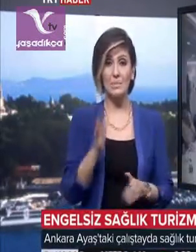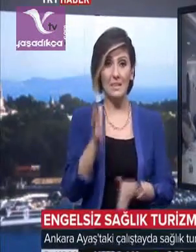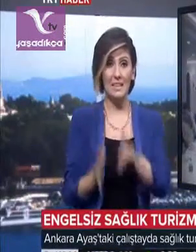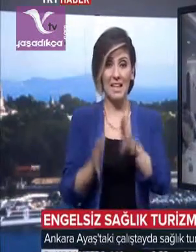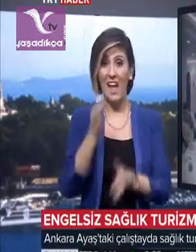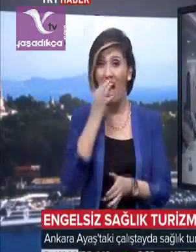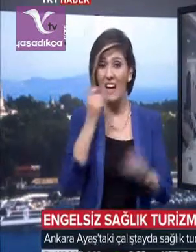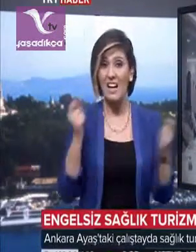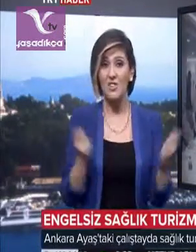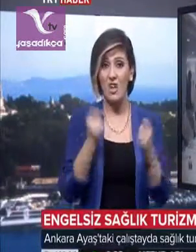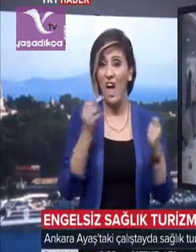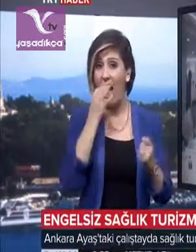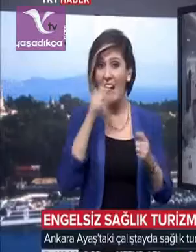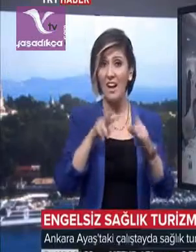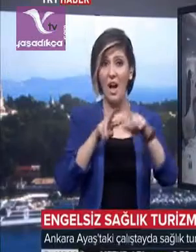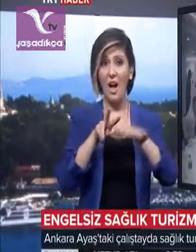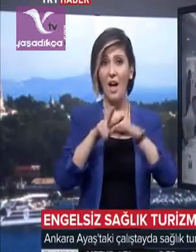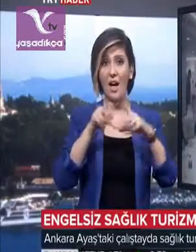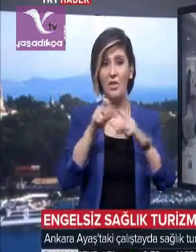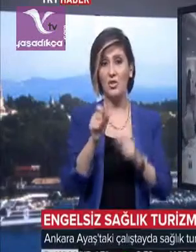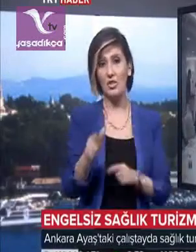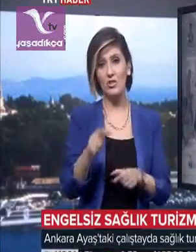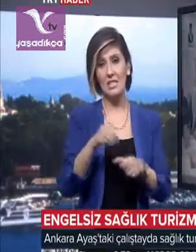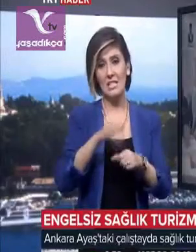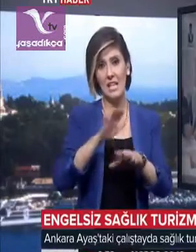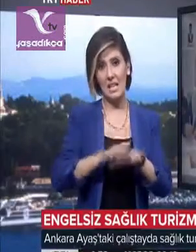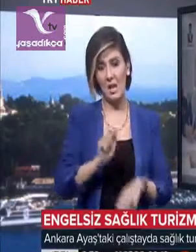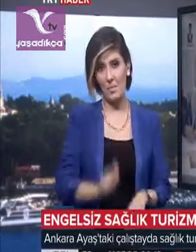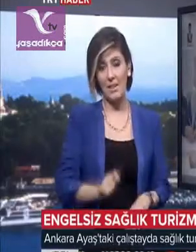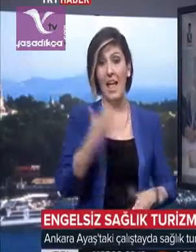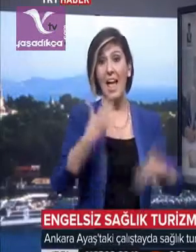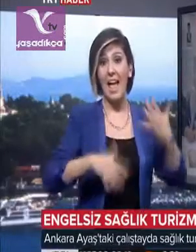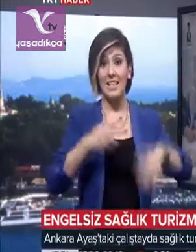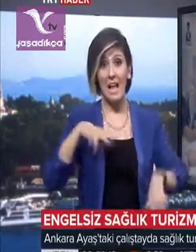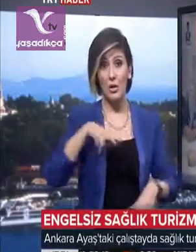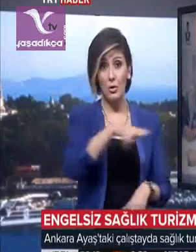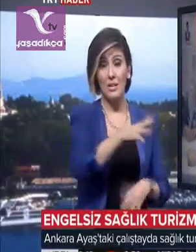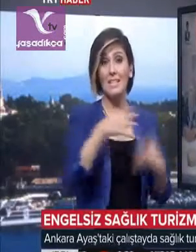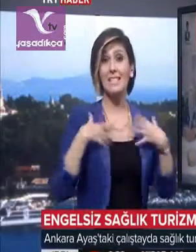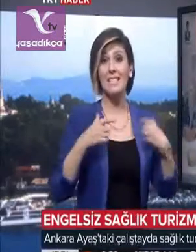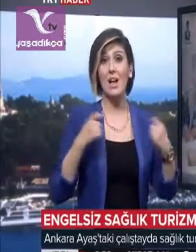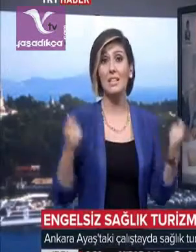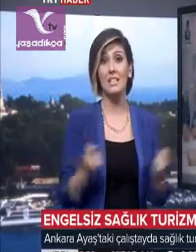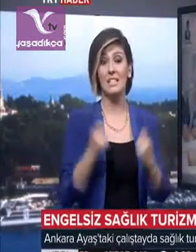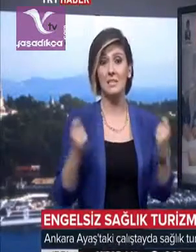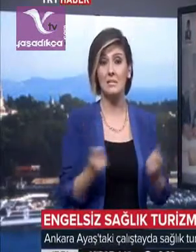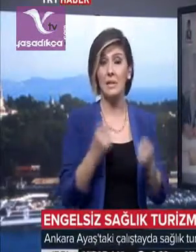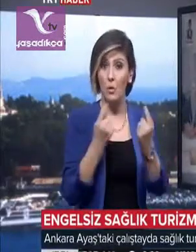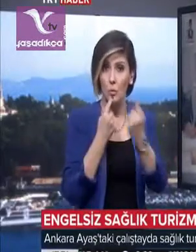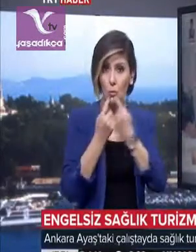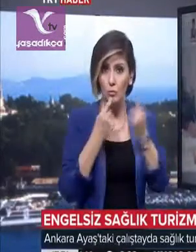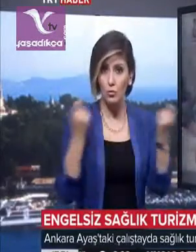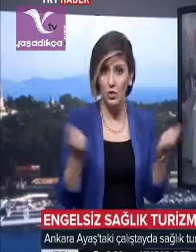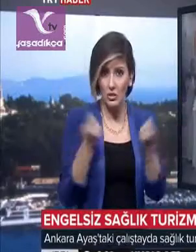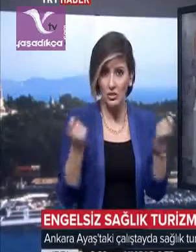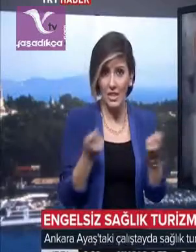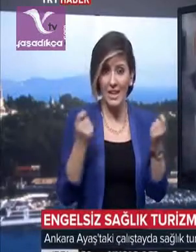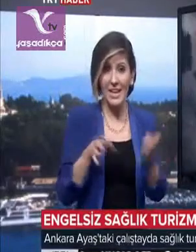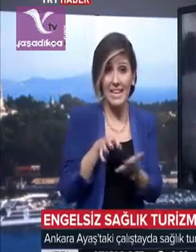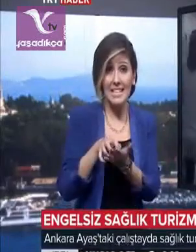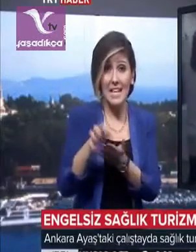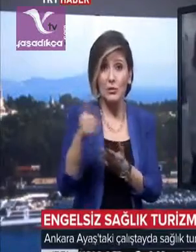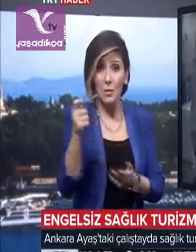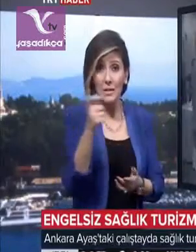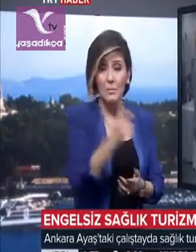Ankara Çalıştayı Ankara'nın Ayaş ilçesinde yapıldı. Engellilere yönelik sağlık hizmetlerinin ele alındığı Çalıştay'a